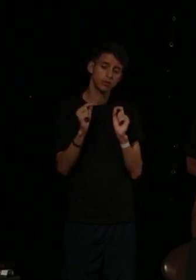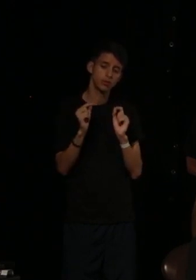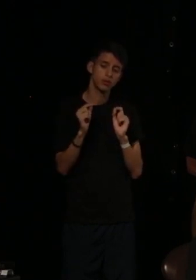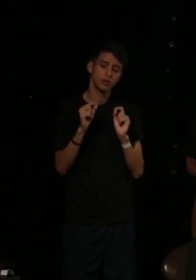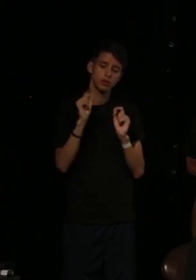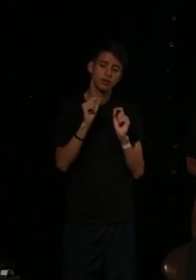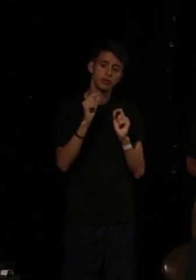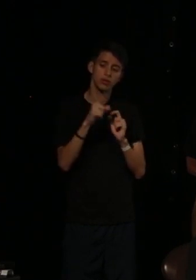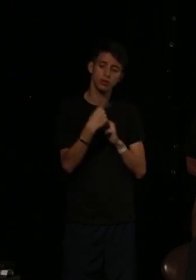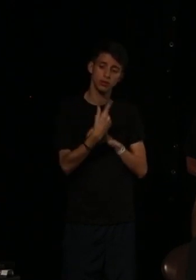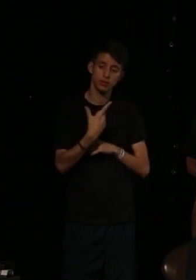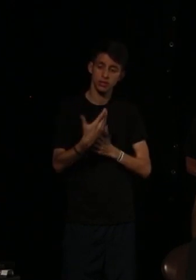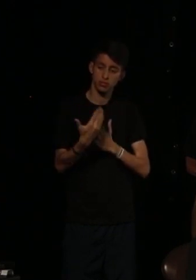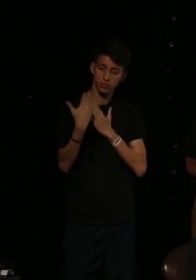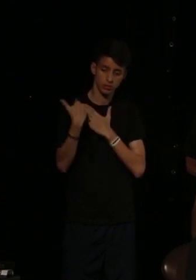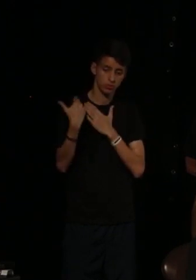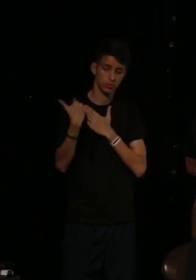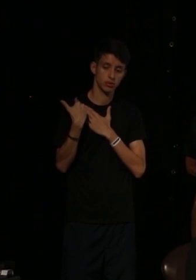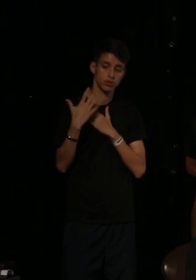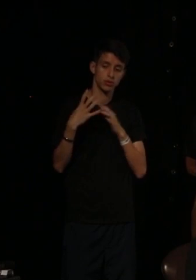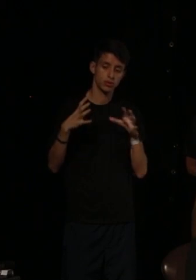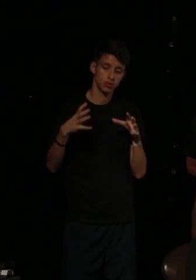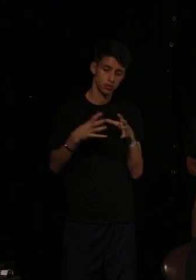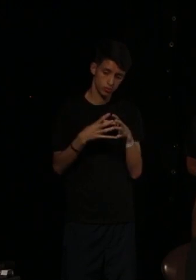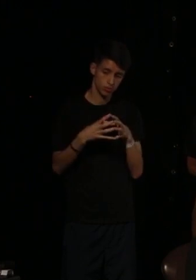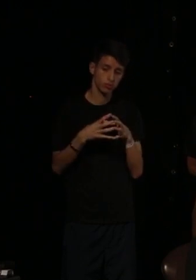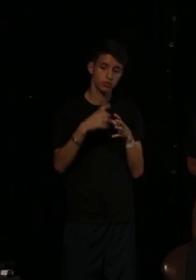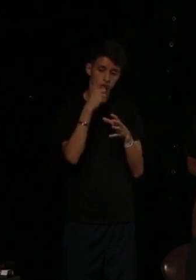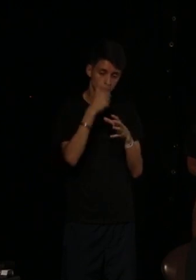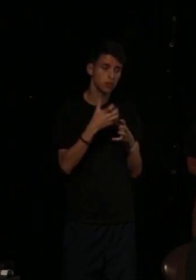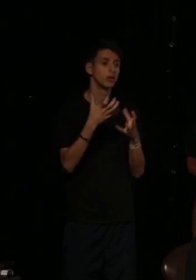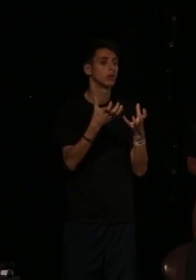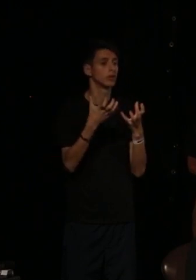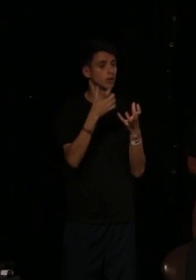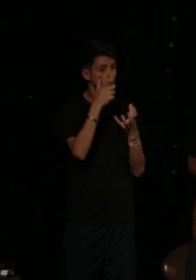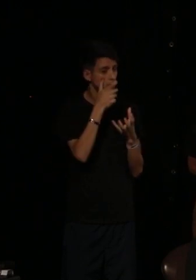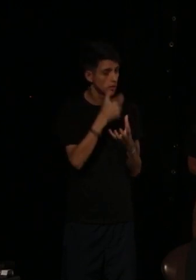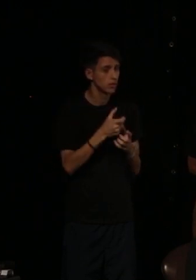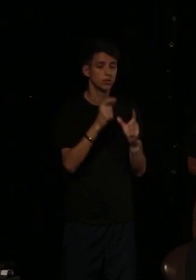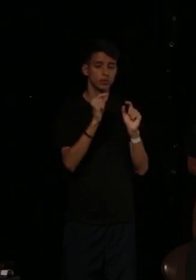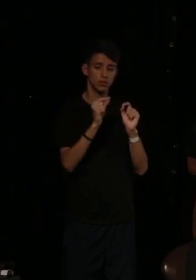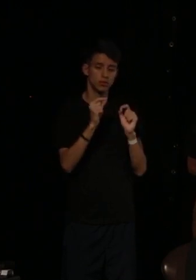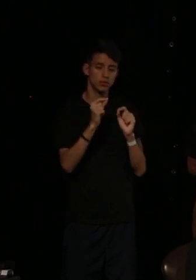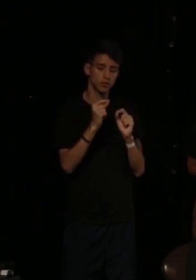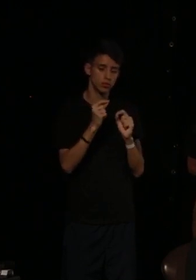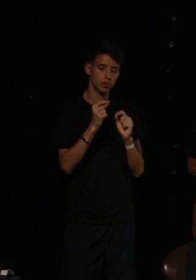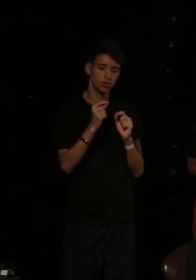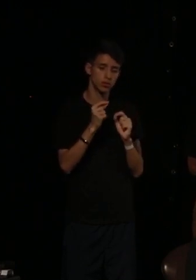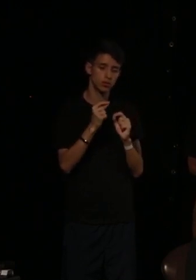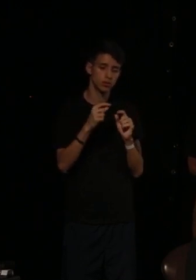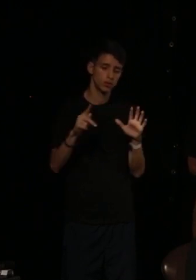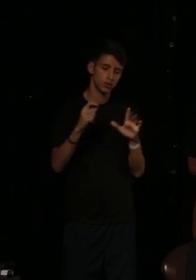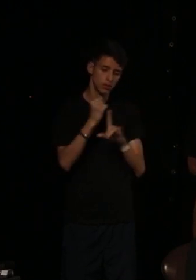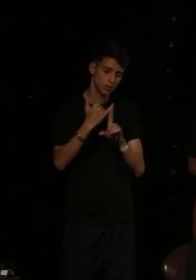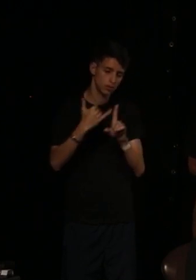qual é o nosso papel enquanto grupo de interesse, enquanto uma parte da sociedade